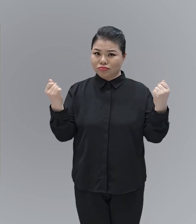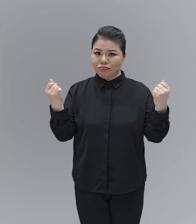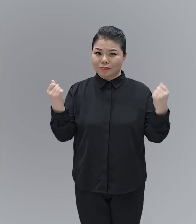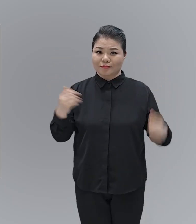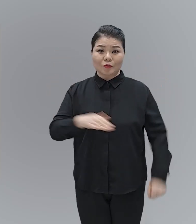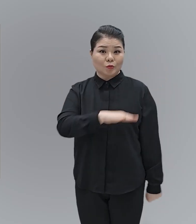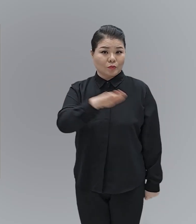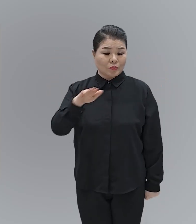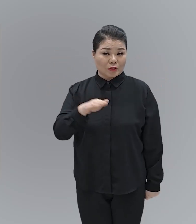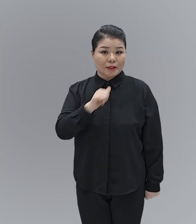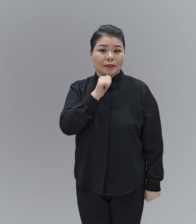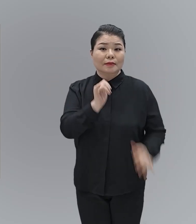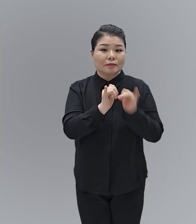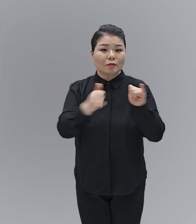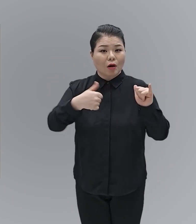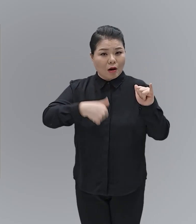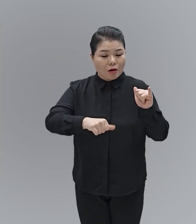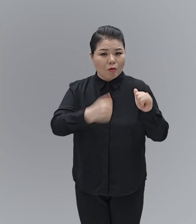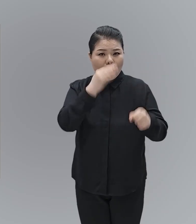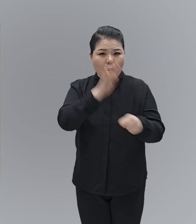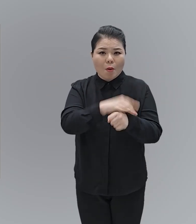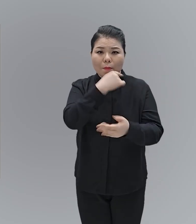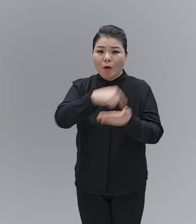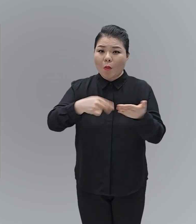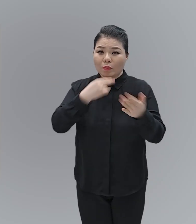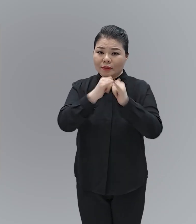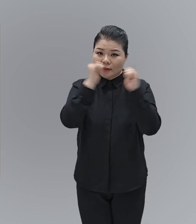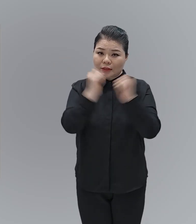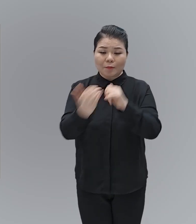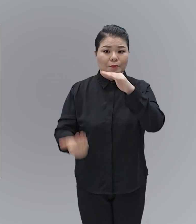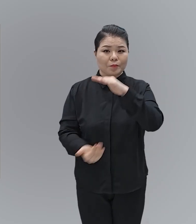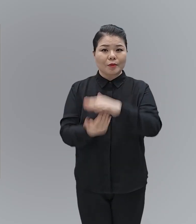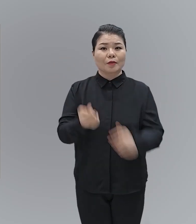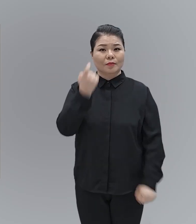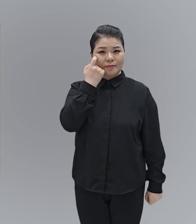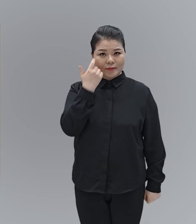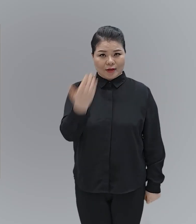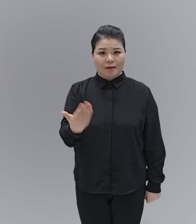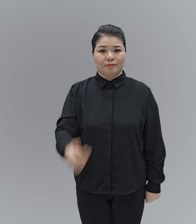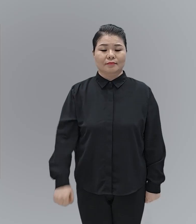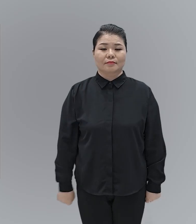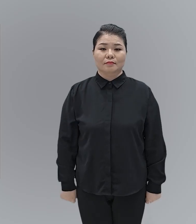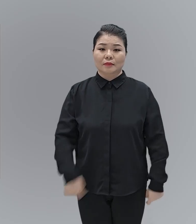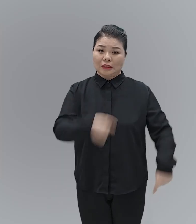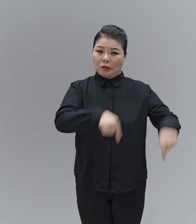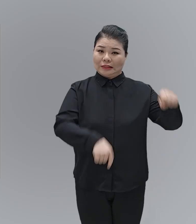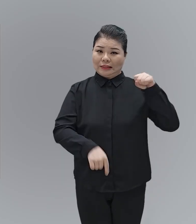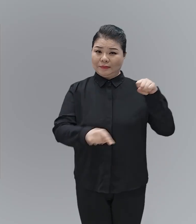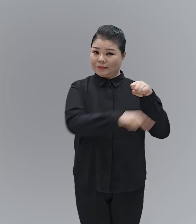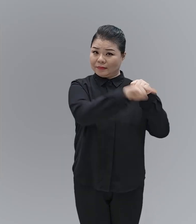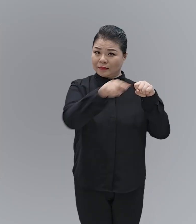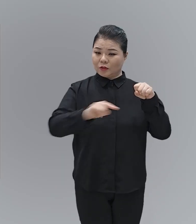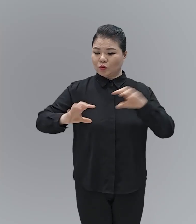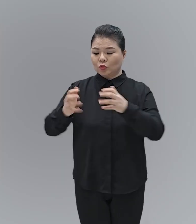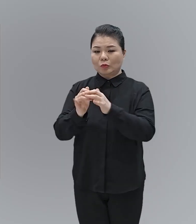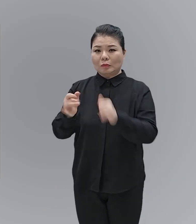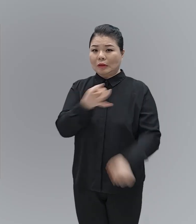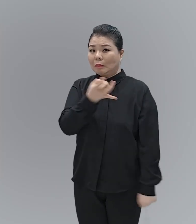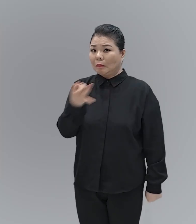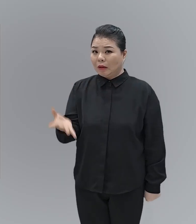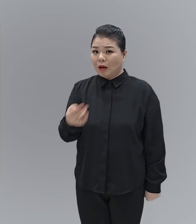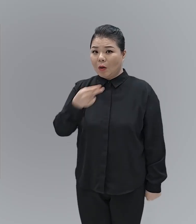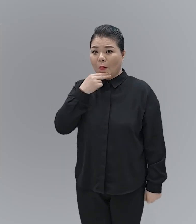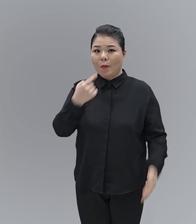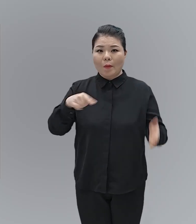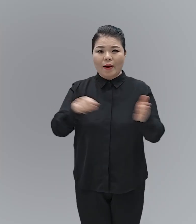우리는 과연 가난한 자의 아들이 억울하게 희생되지 않는 사회를 이루었는가? 언론은 대중이 정권의 선전에